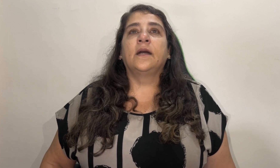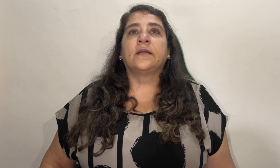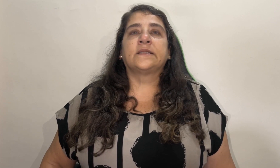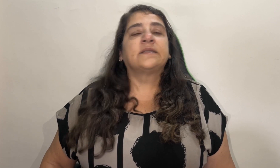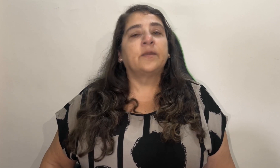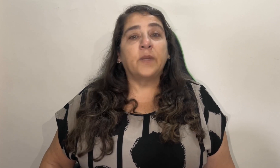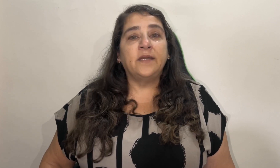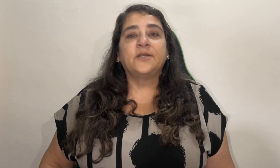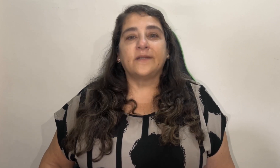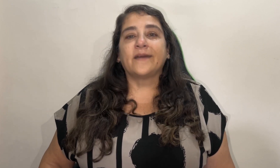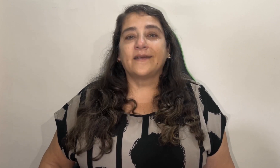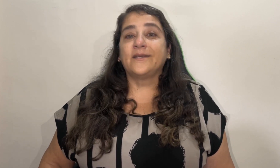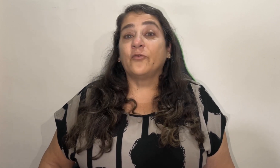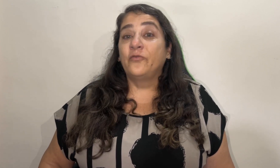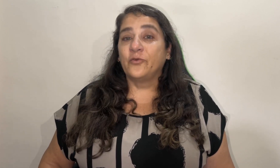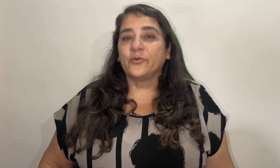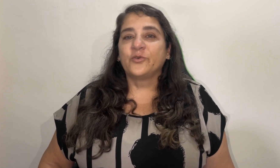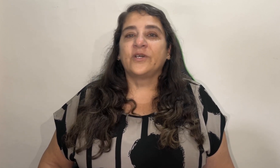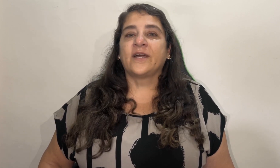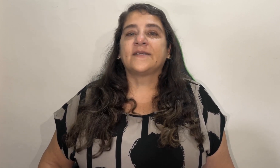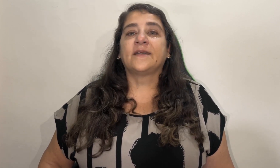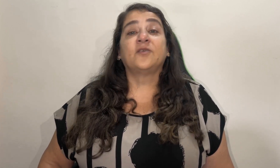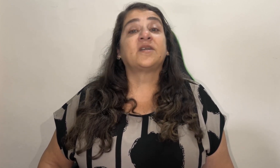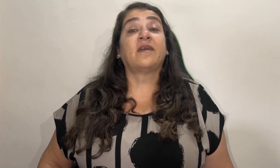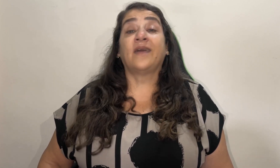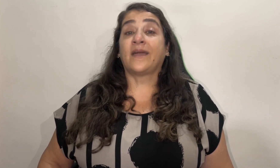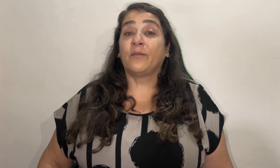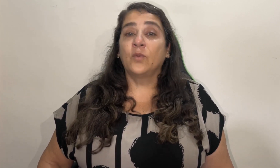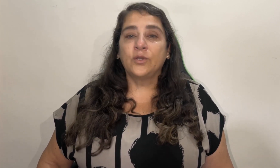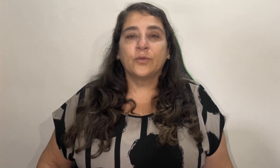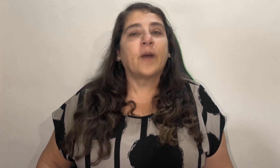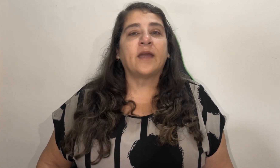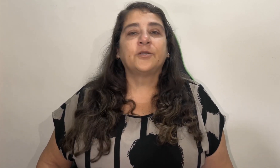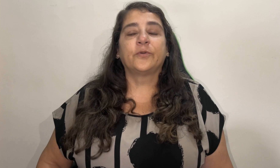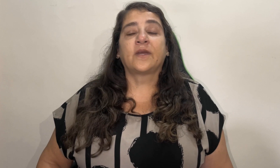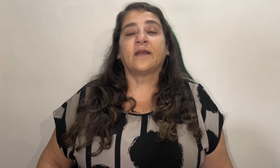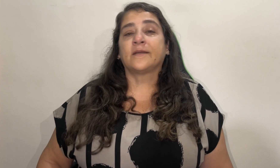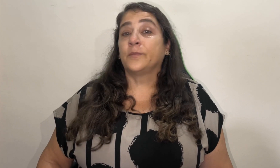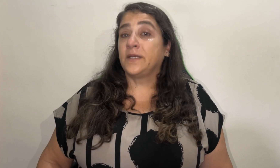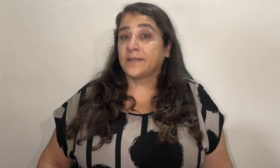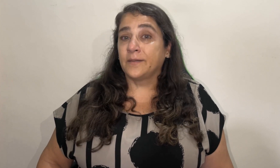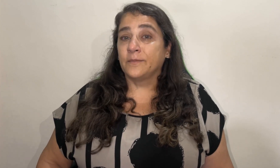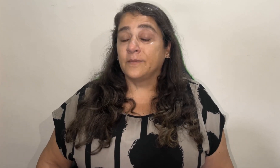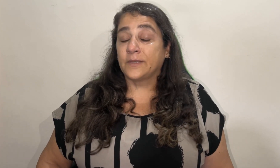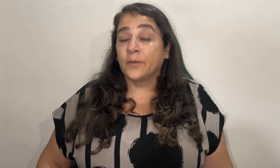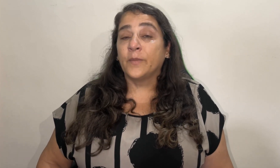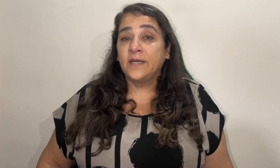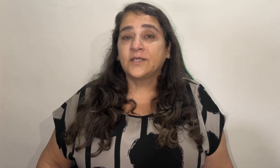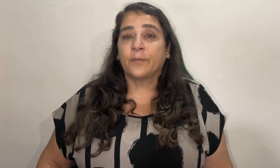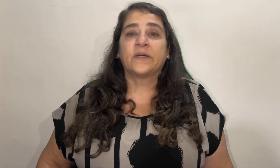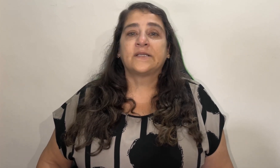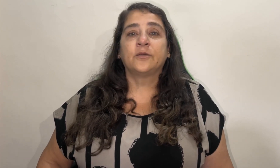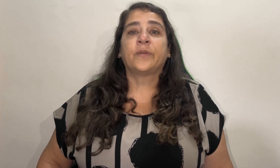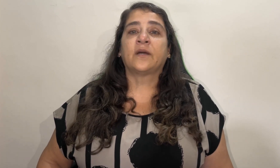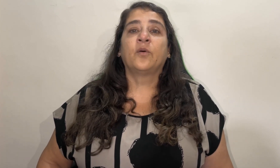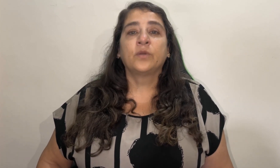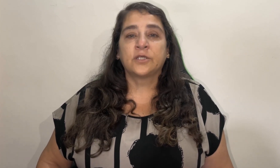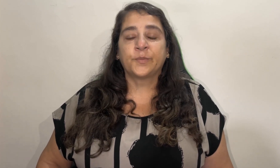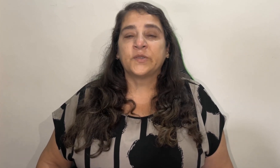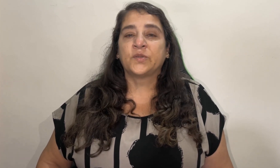essa semente, né, que deu frutos, graças a Deus, que dará muito mais, porque ela também está passando para outras